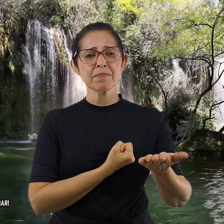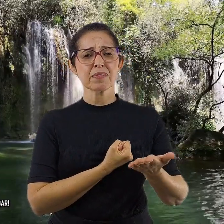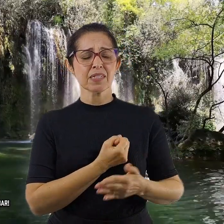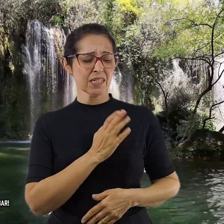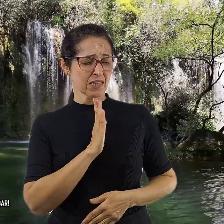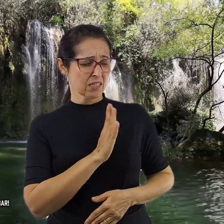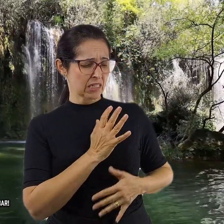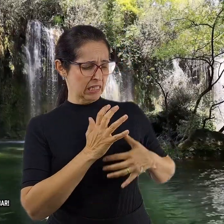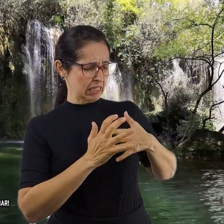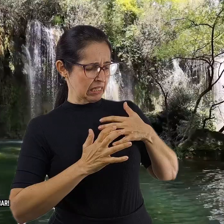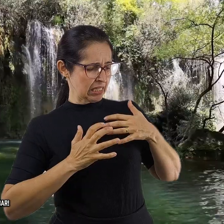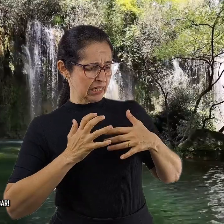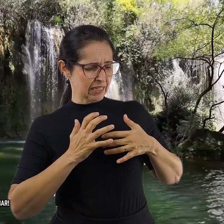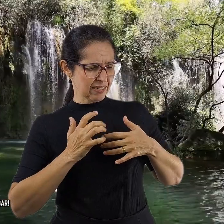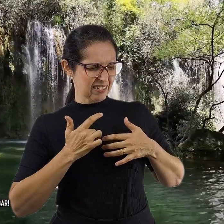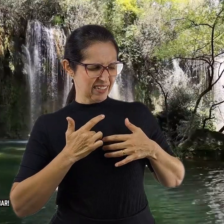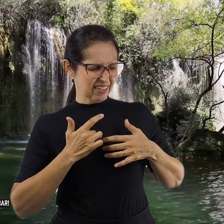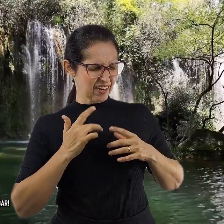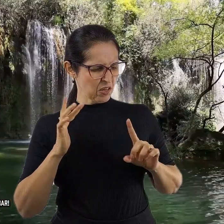corações feridos,